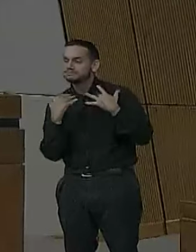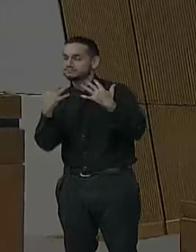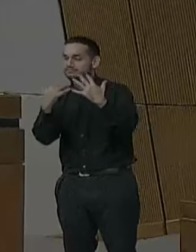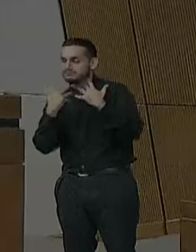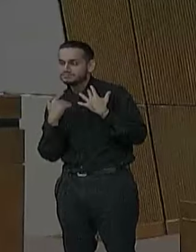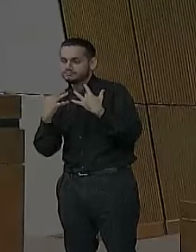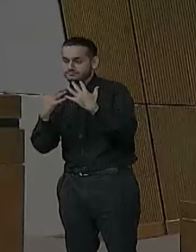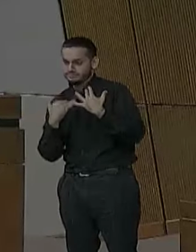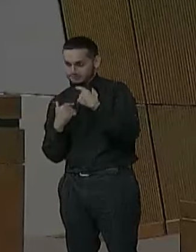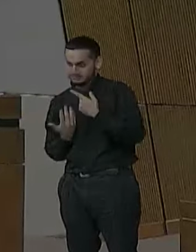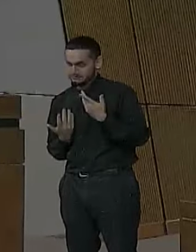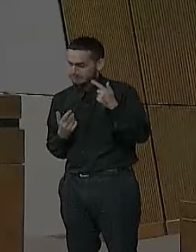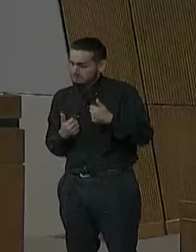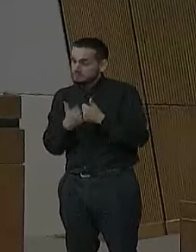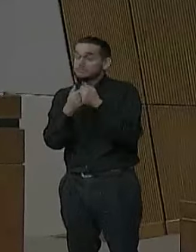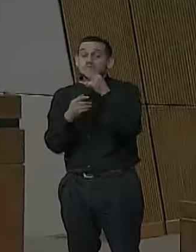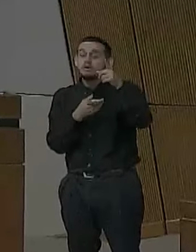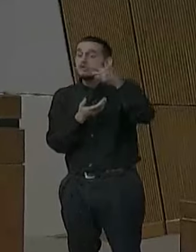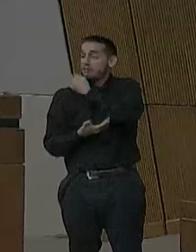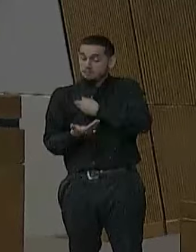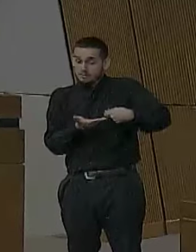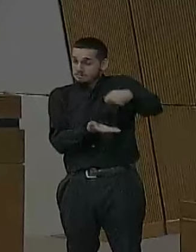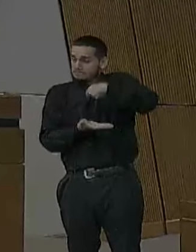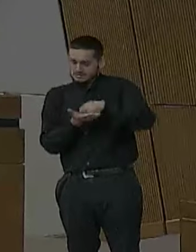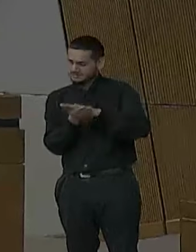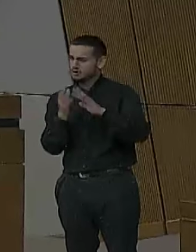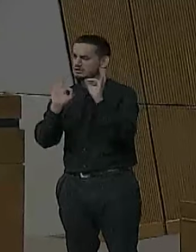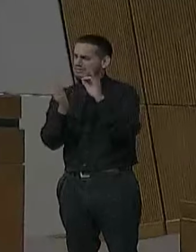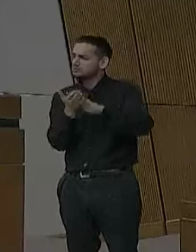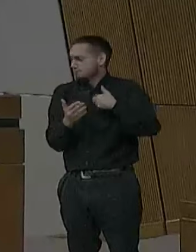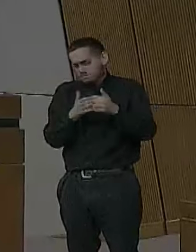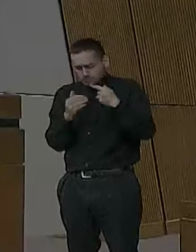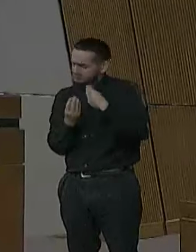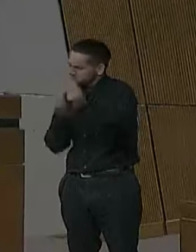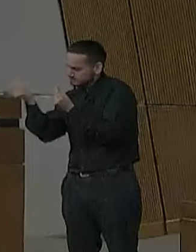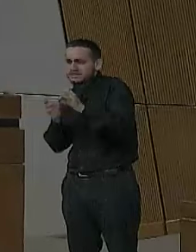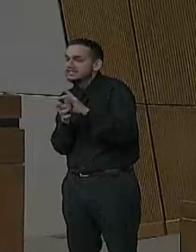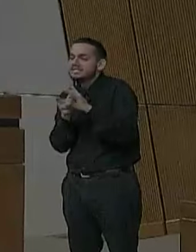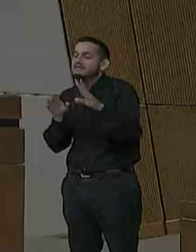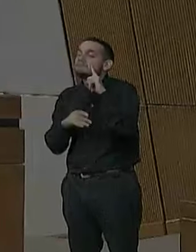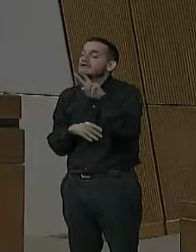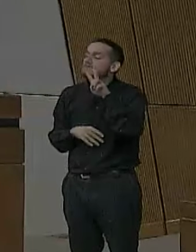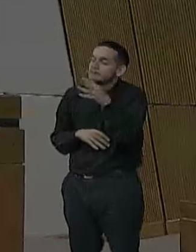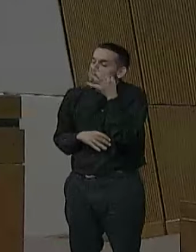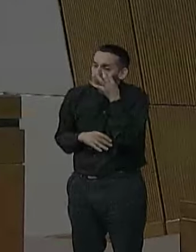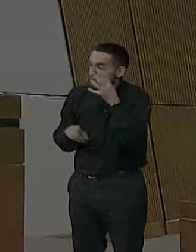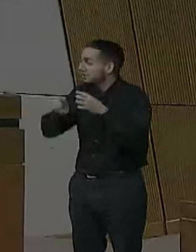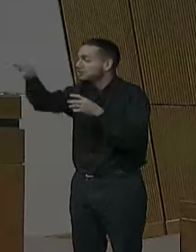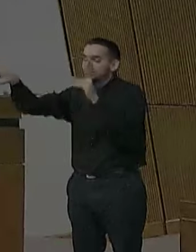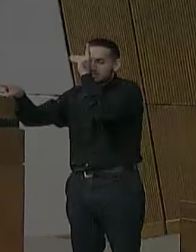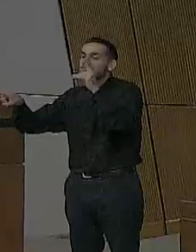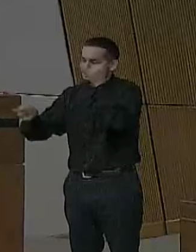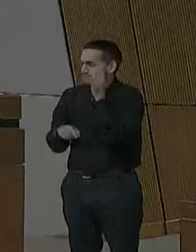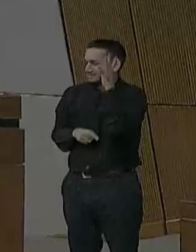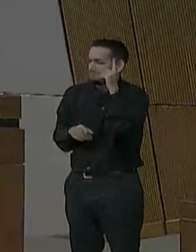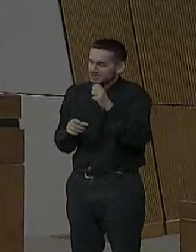desde el punto de partida de un incentivo fiscal tangible, a inicio, que eso puedan ver las empresas. Y acá también hay que tener en